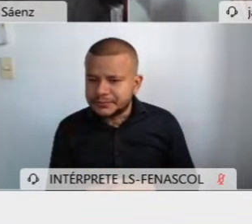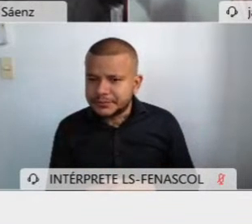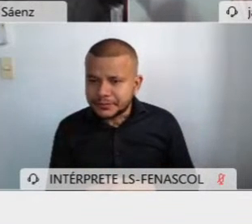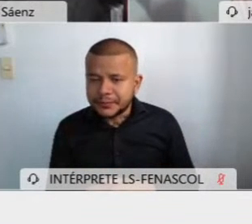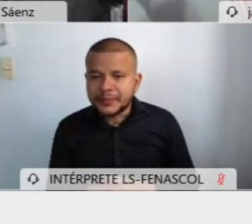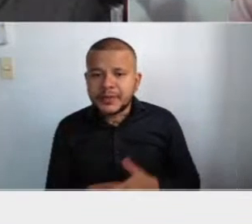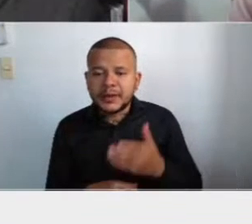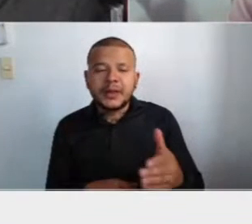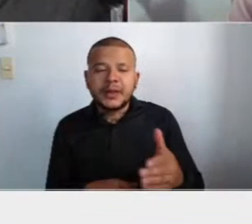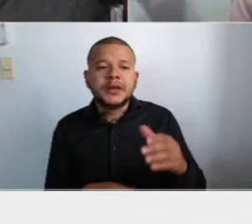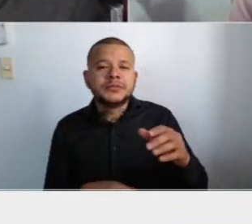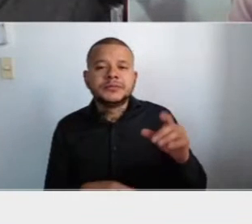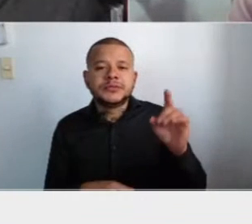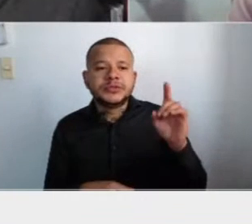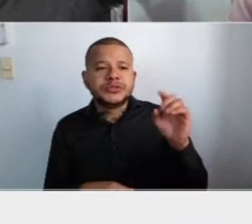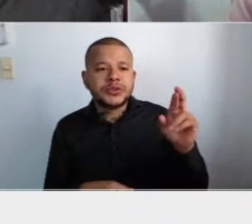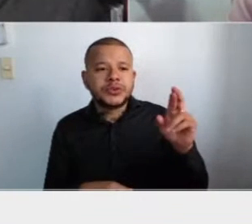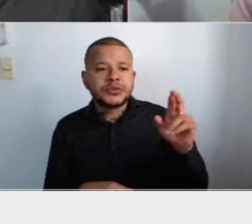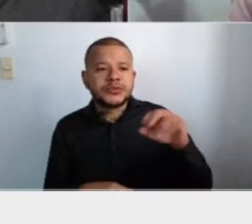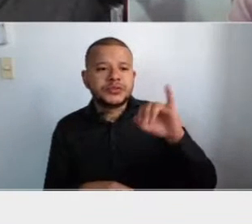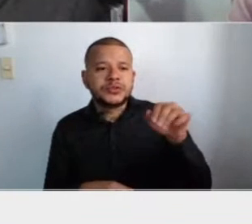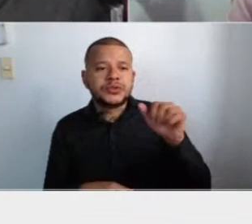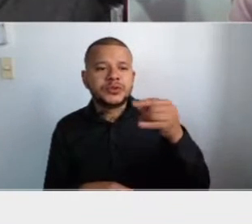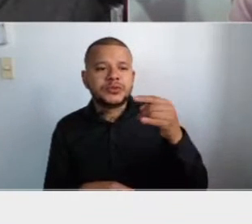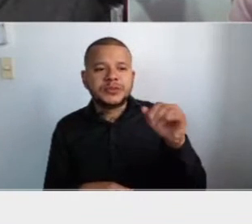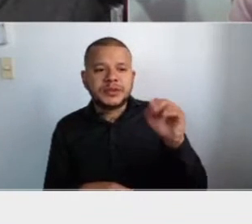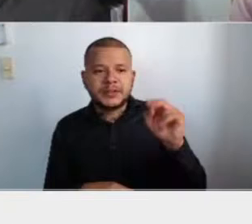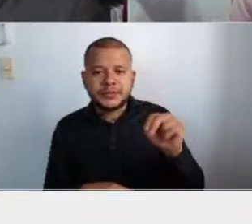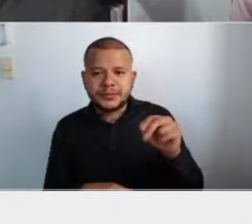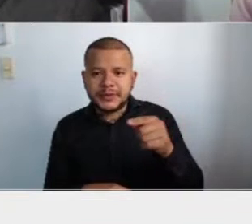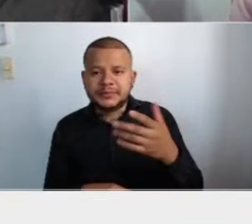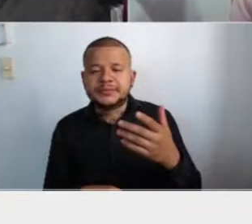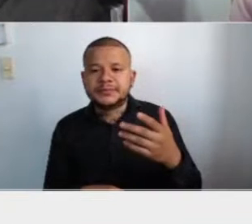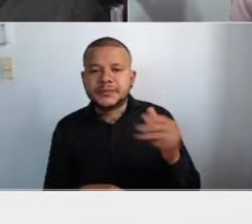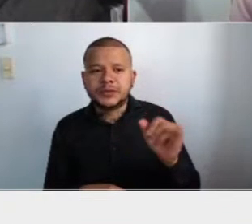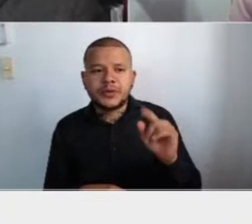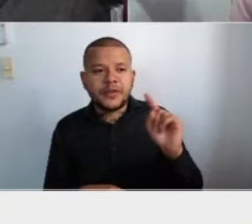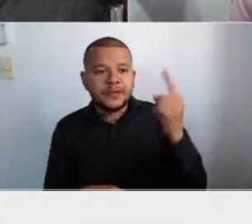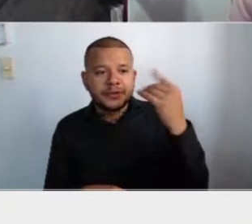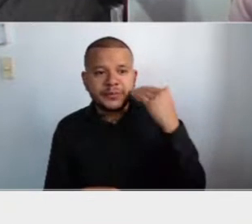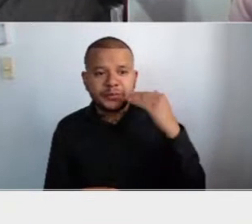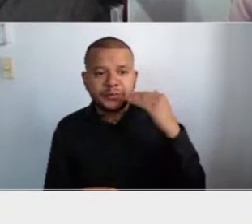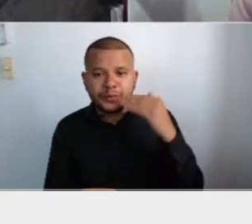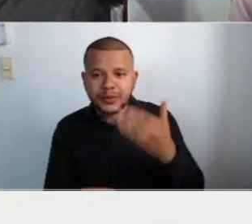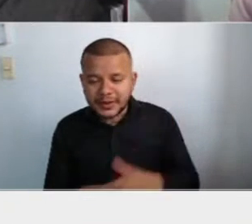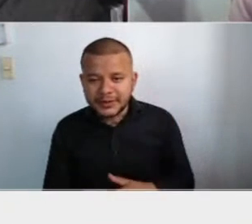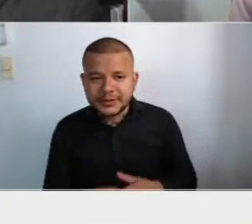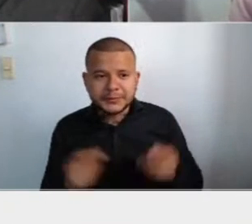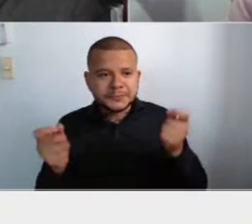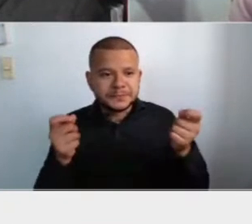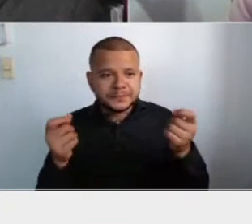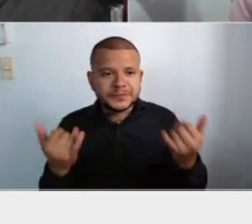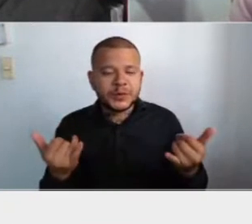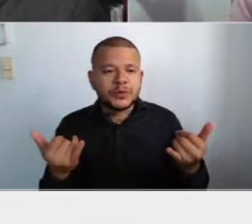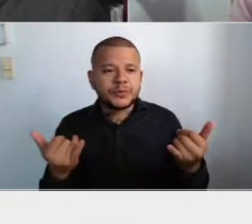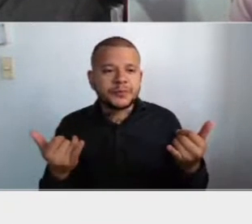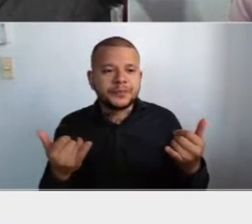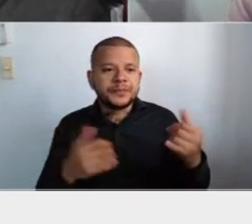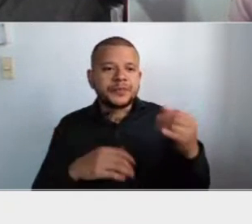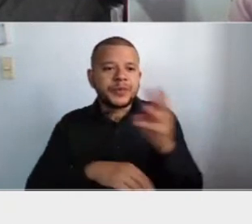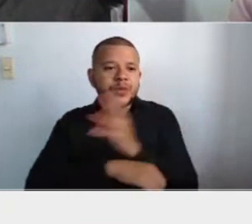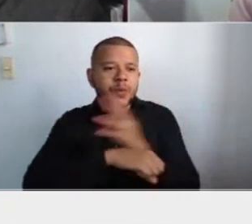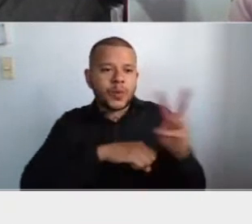encabezando, pues, por ser aquí la primera dama en nuestro webinar de hoy. Muchas